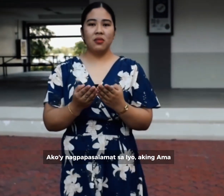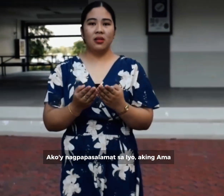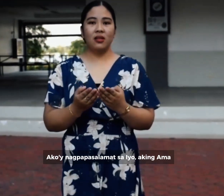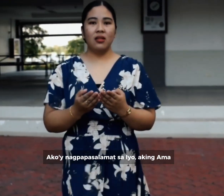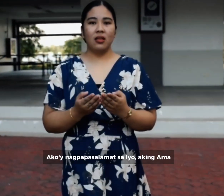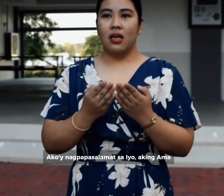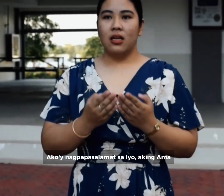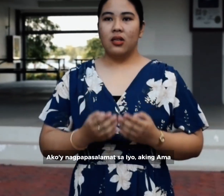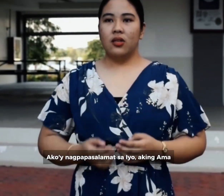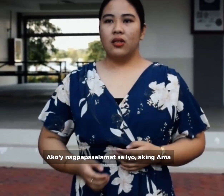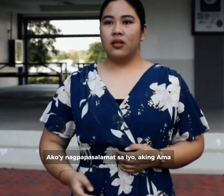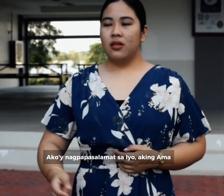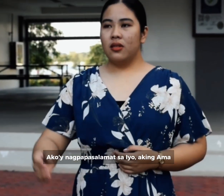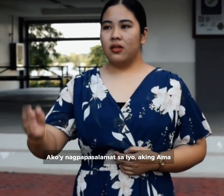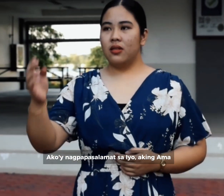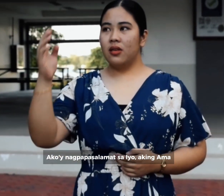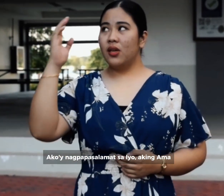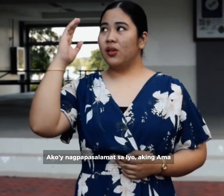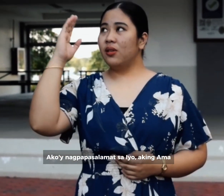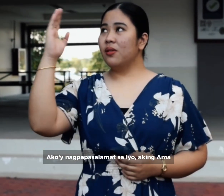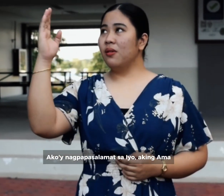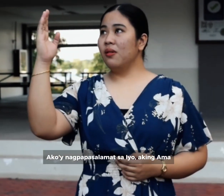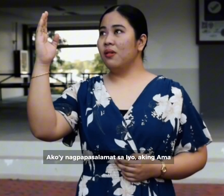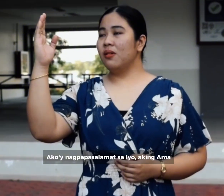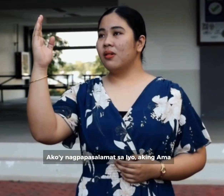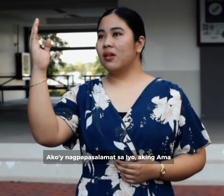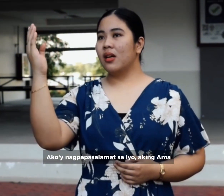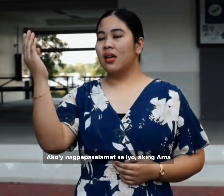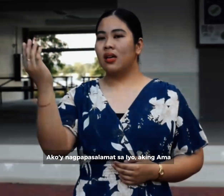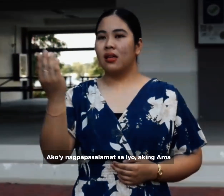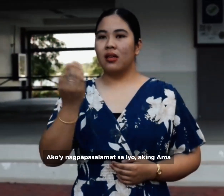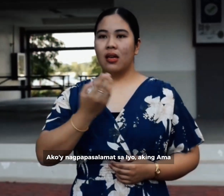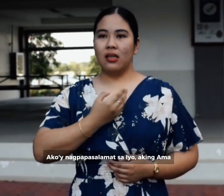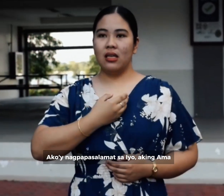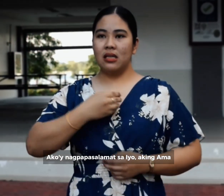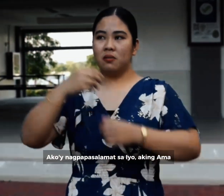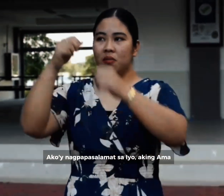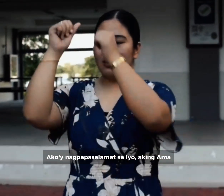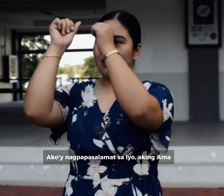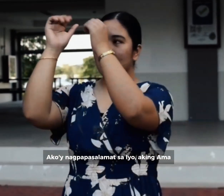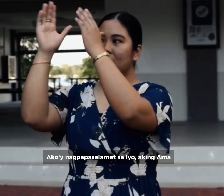nagpapasalamat sa iyo, aking Ama.